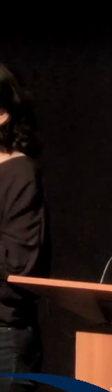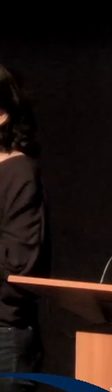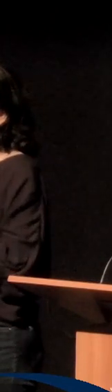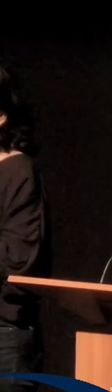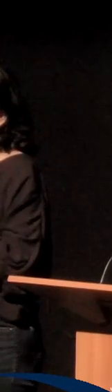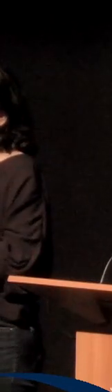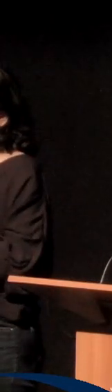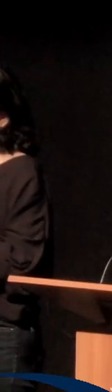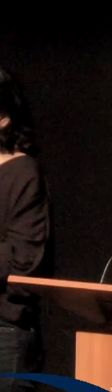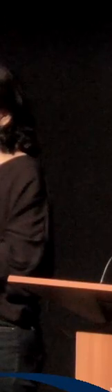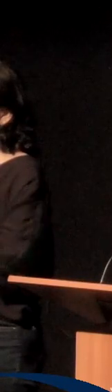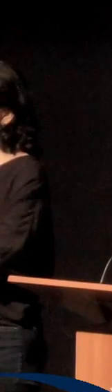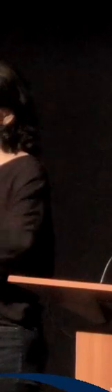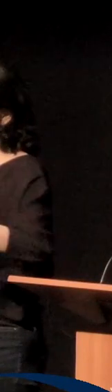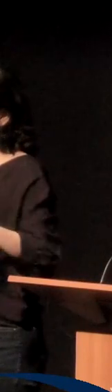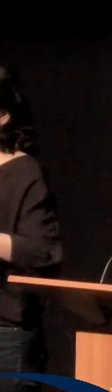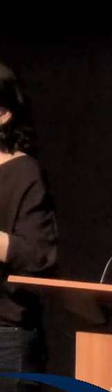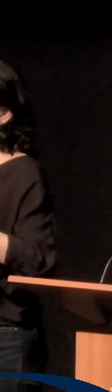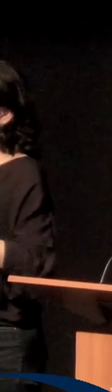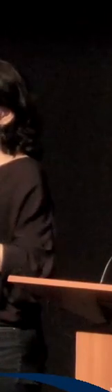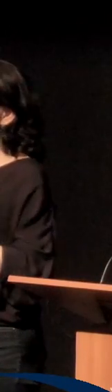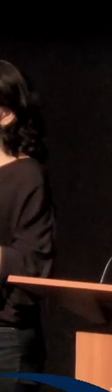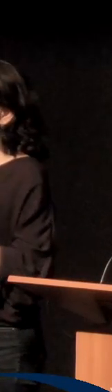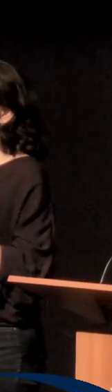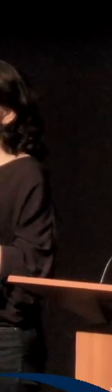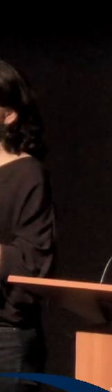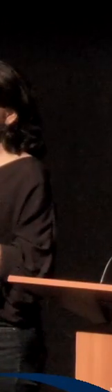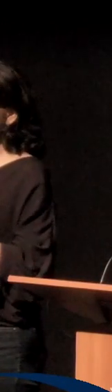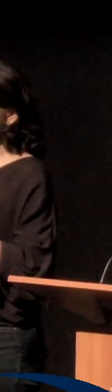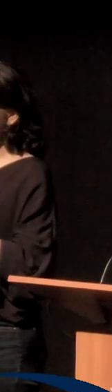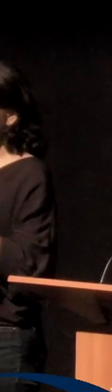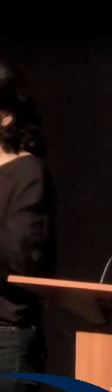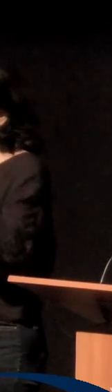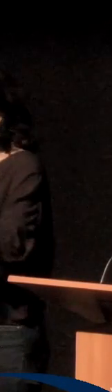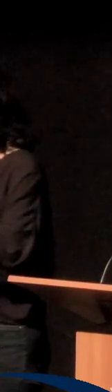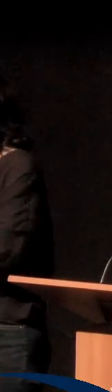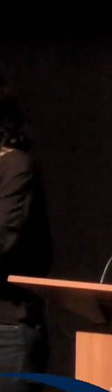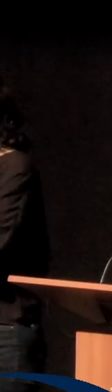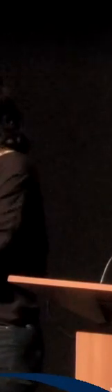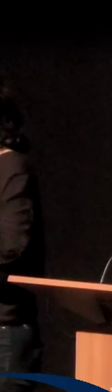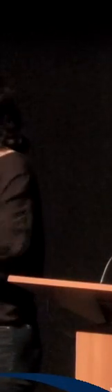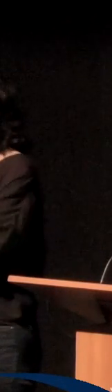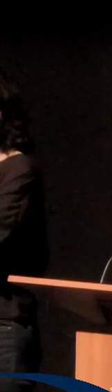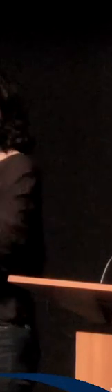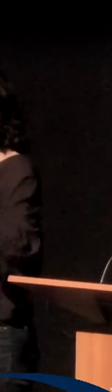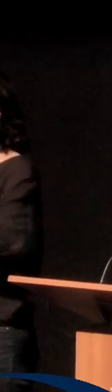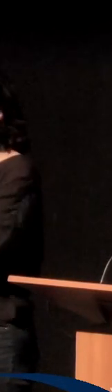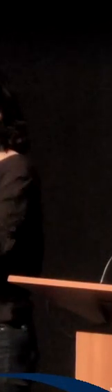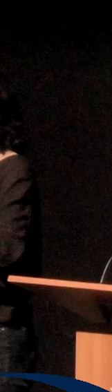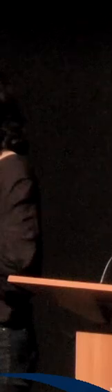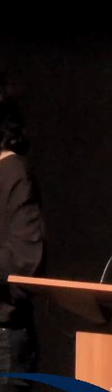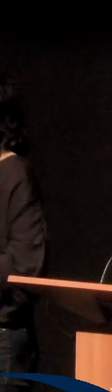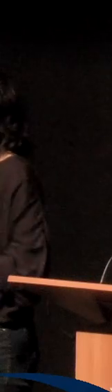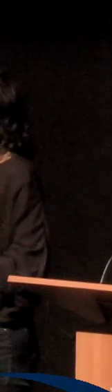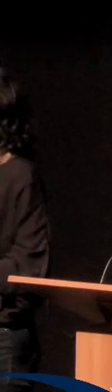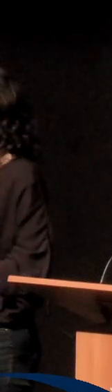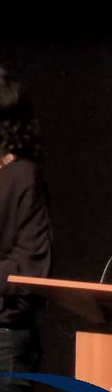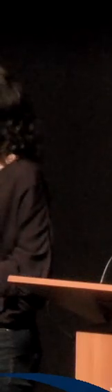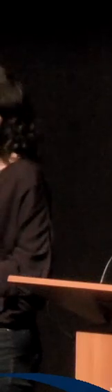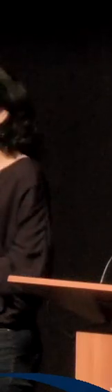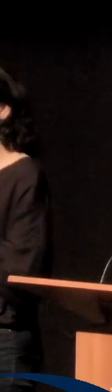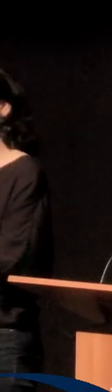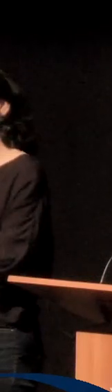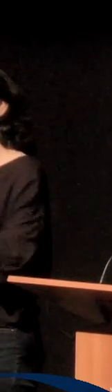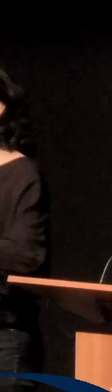da intersetoriedade né das parcerias né então a nutricionista sozinha jamais conseguiria que esse programa acontecesse